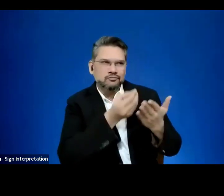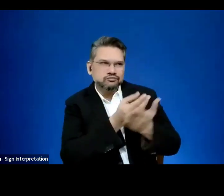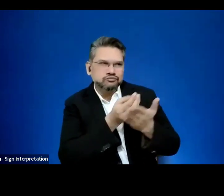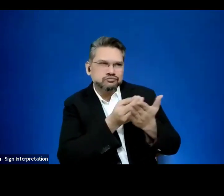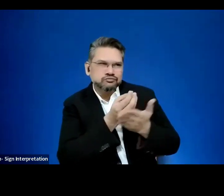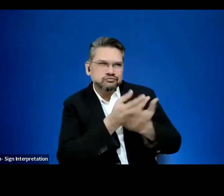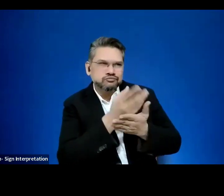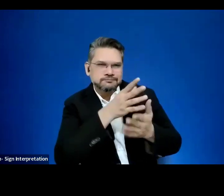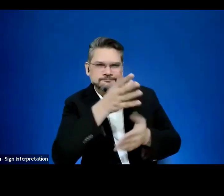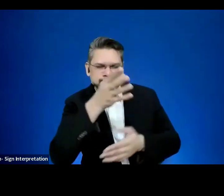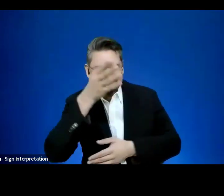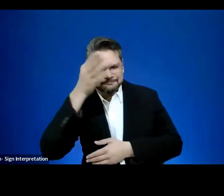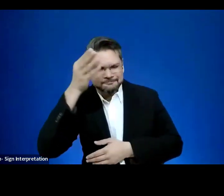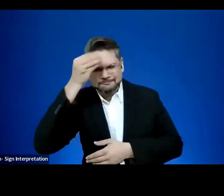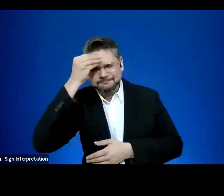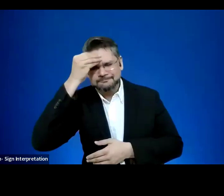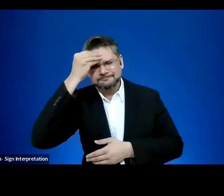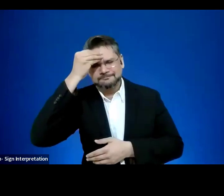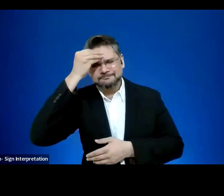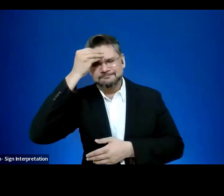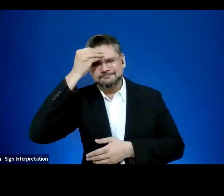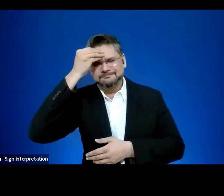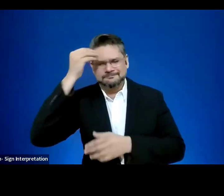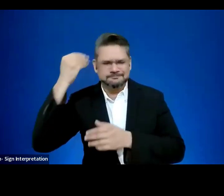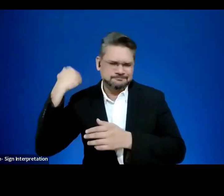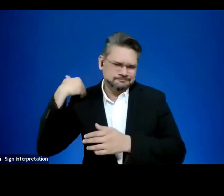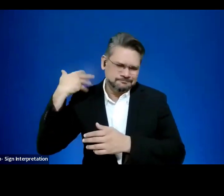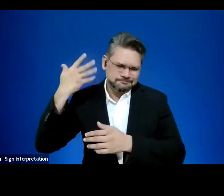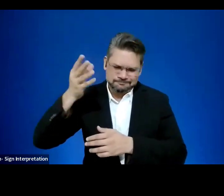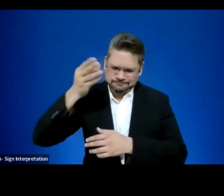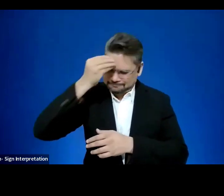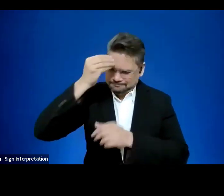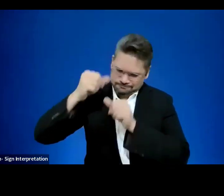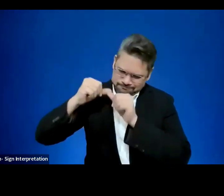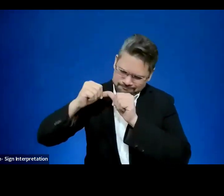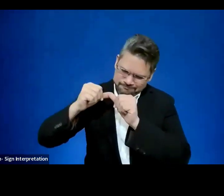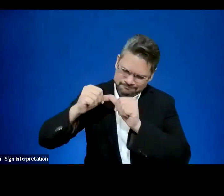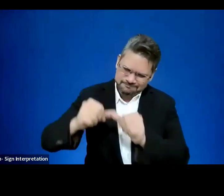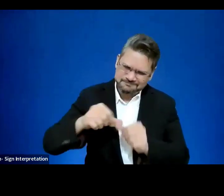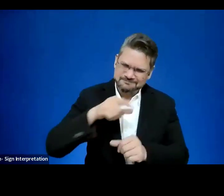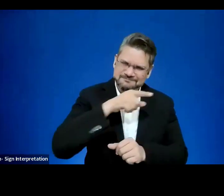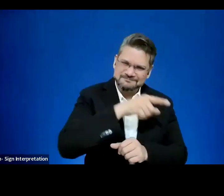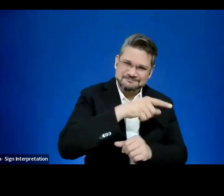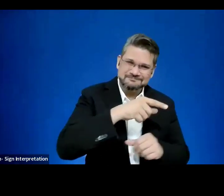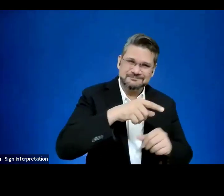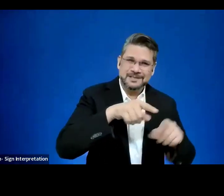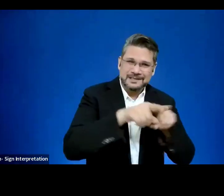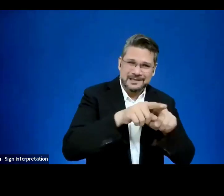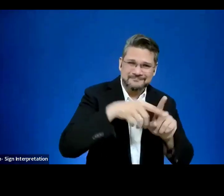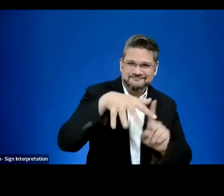在伦敦一起工作机会，我记得，在我脑中印在我脑海之中是，